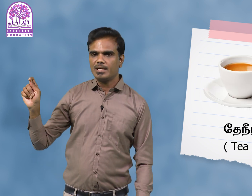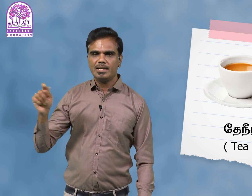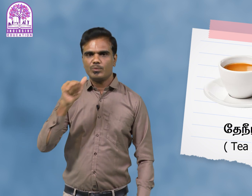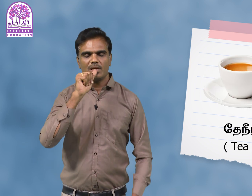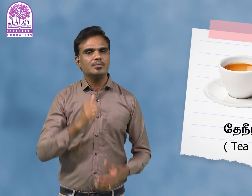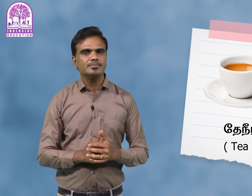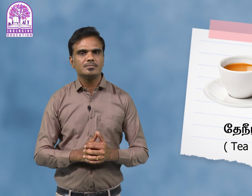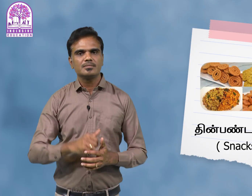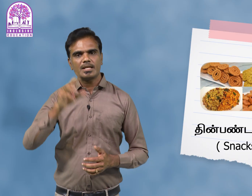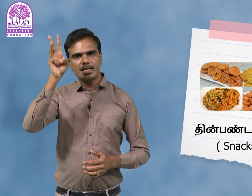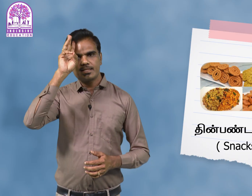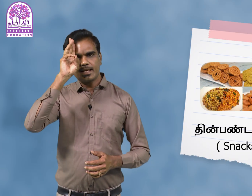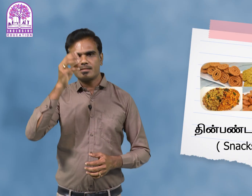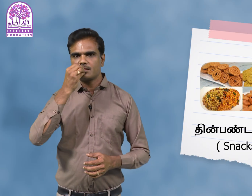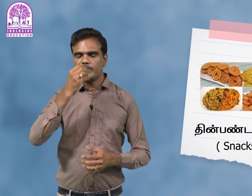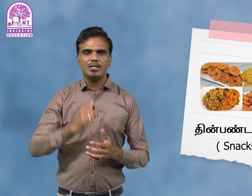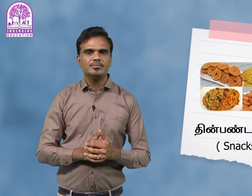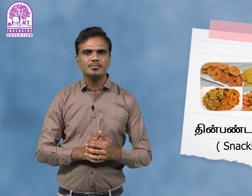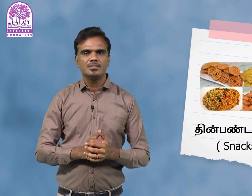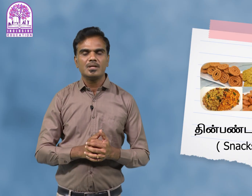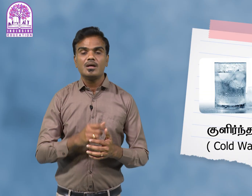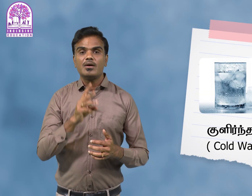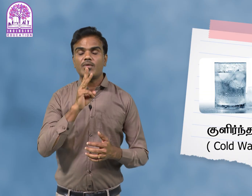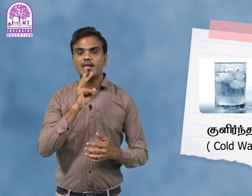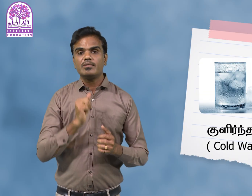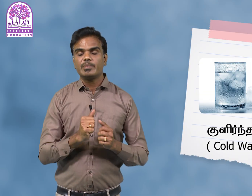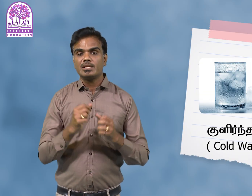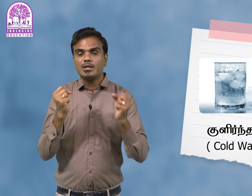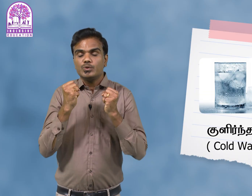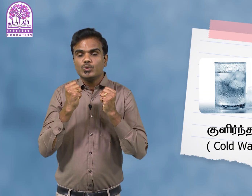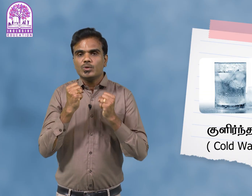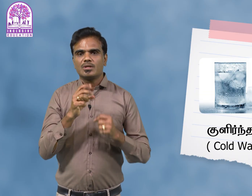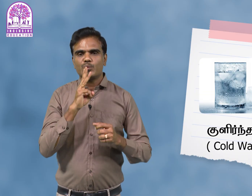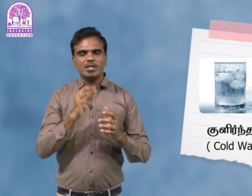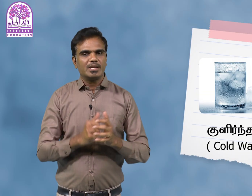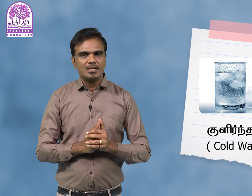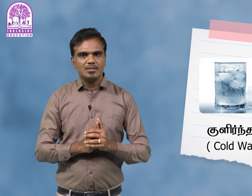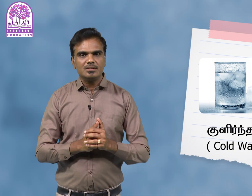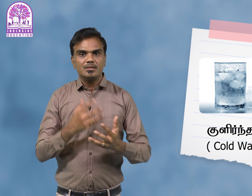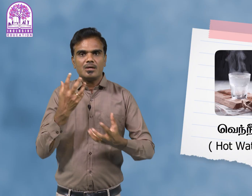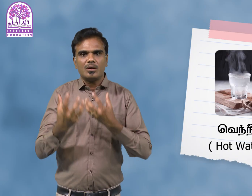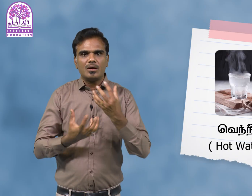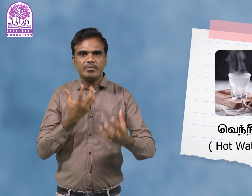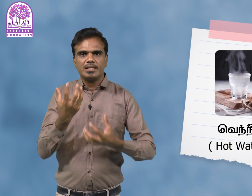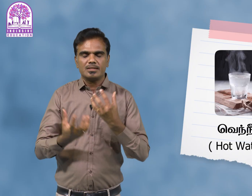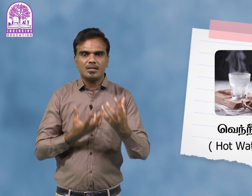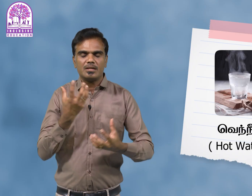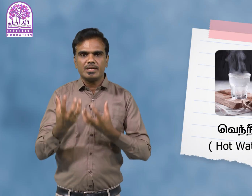டீ குடிக்கலாம். ஸ்நாக்ஸ் சாப்பிட்லாம். வாட்டரில் வந்து பார்த்திங்கன்னா கூலிங் வாட்டர் இருக்குது, ஹாட் வாட்டர் இருக்குது,